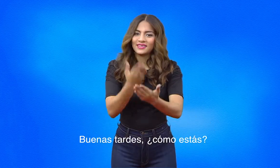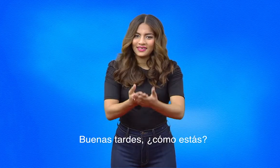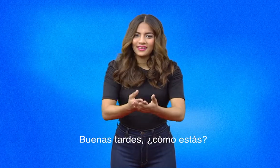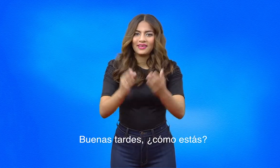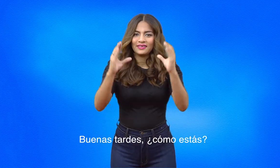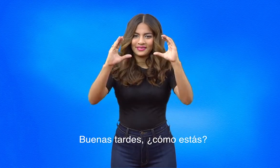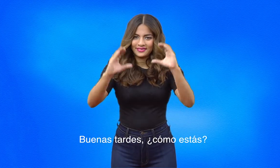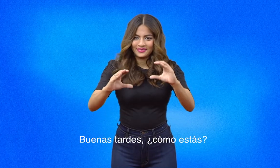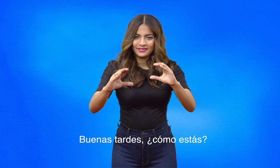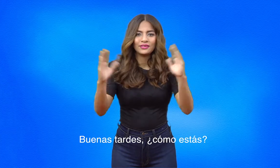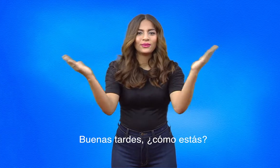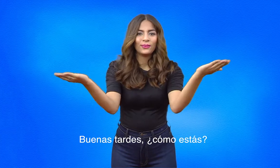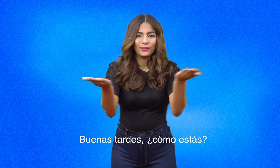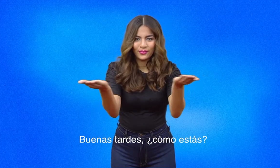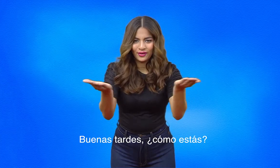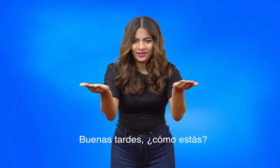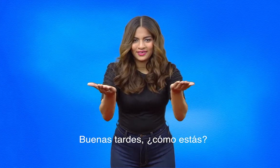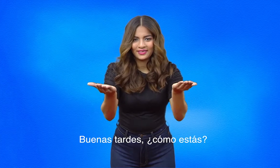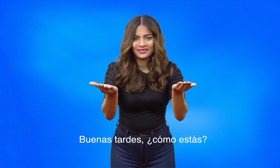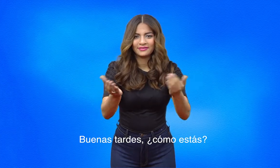Buenas tardes. ¿Cómo estás?